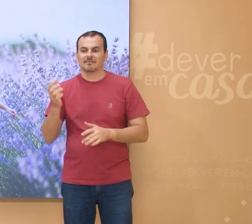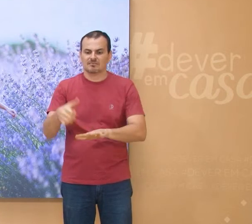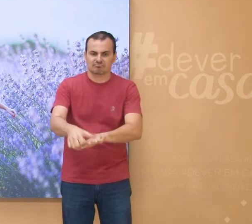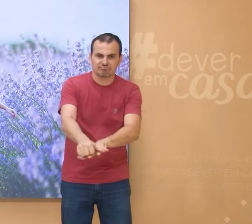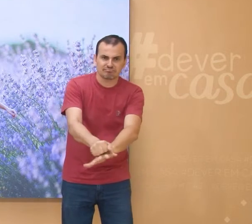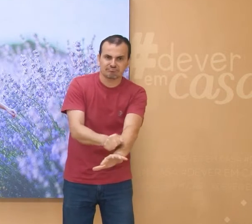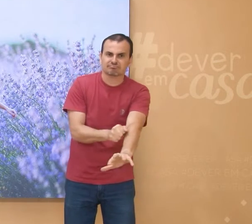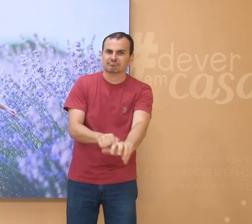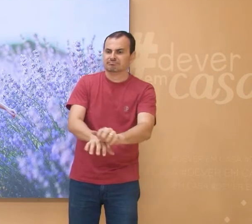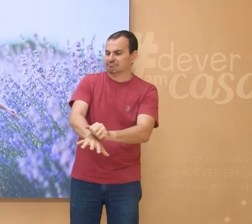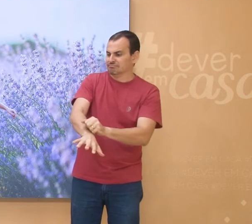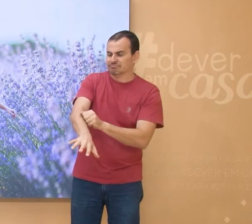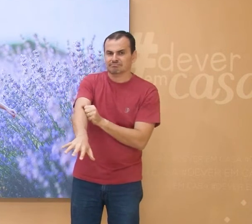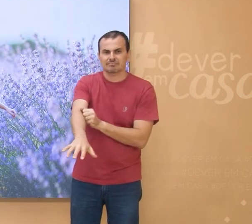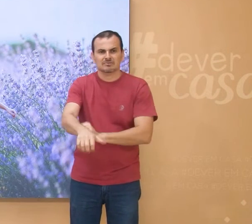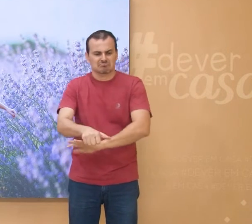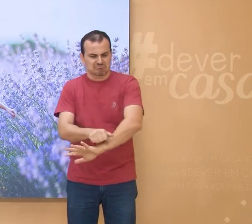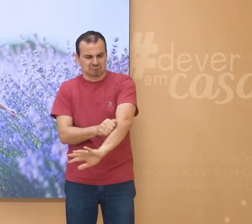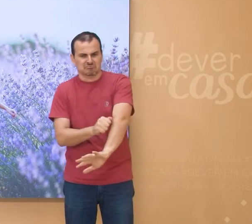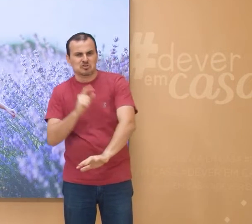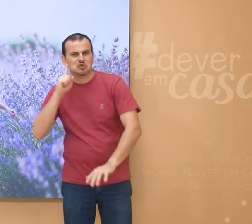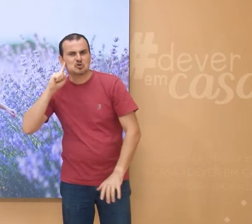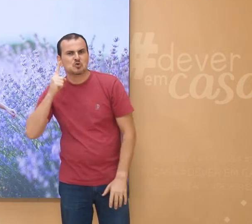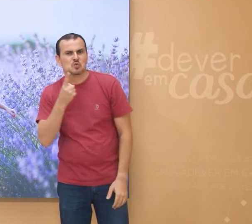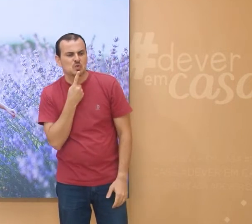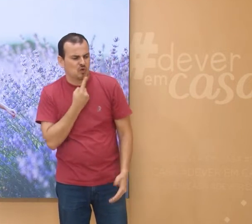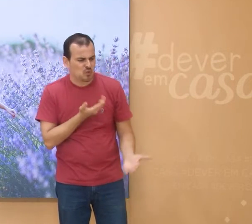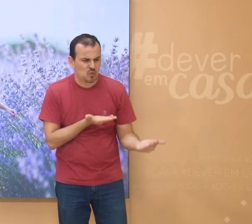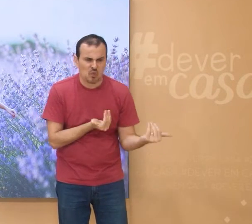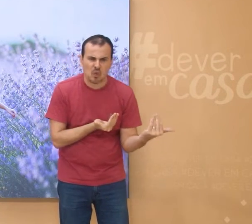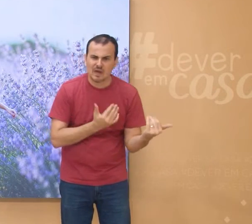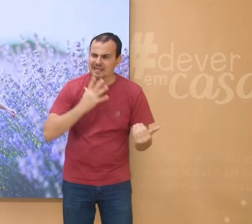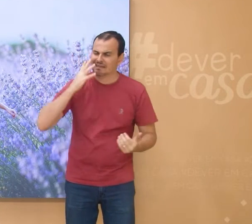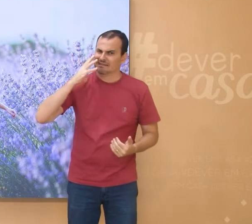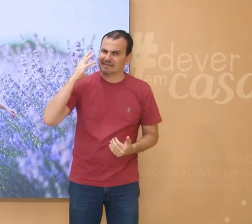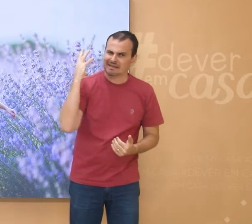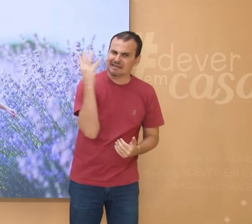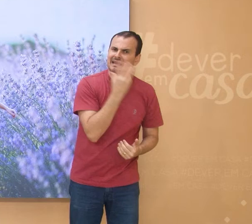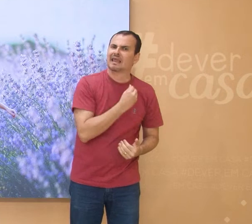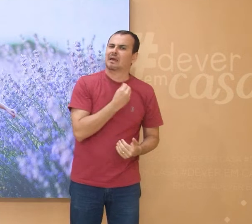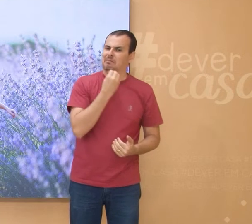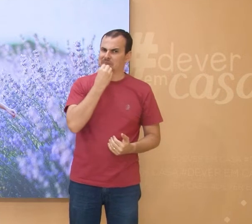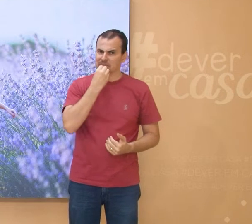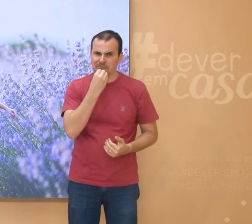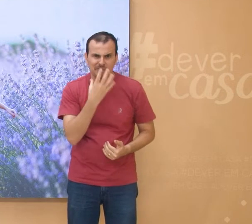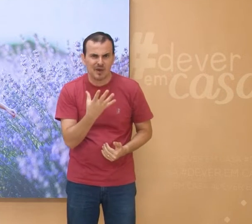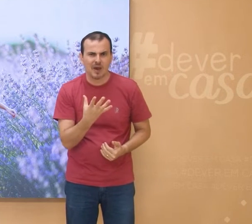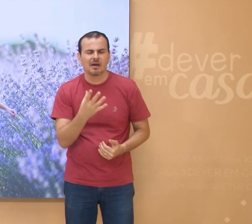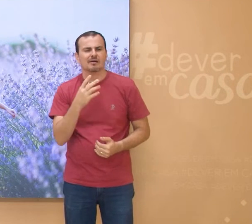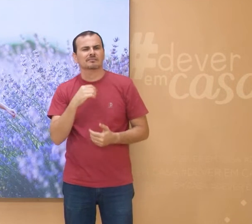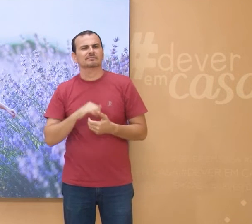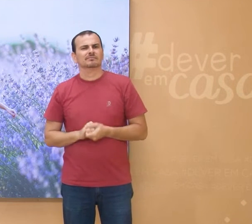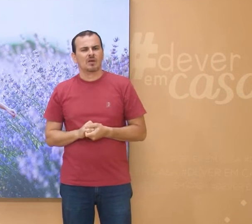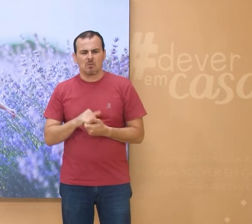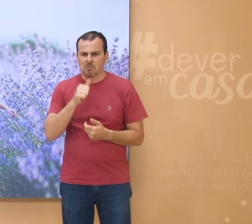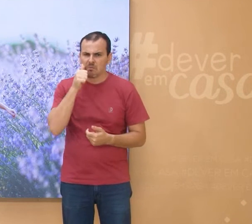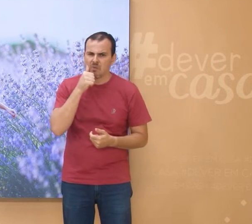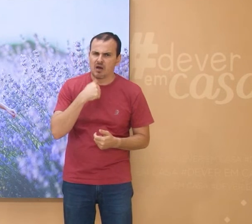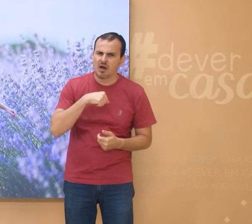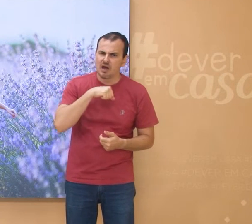A Cinderela era uma jovem surda, linda e bondosa. Sua